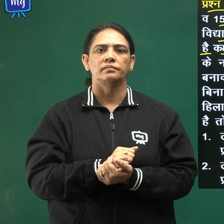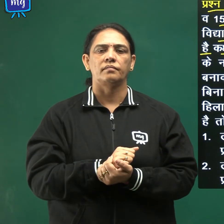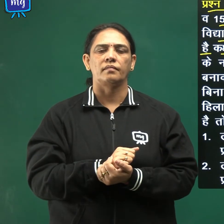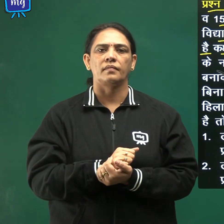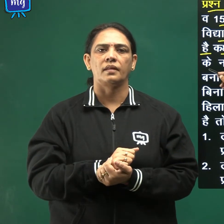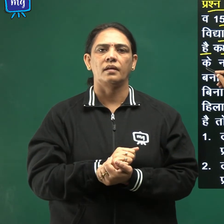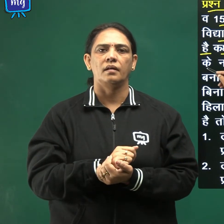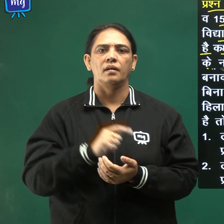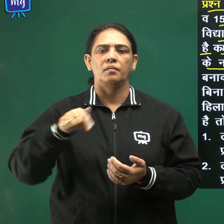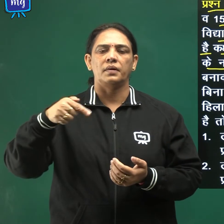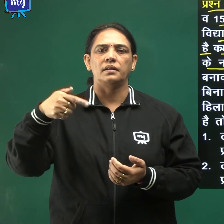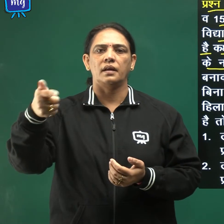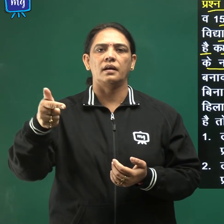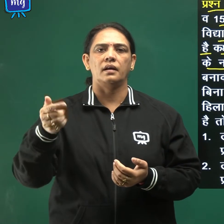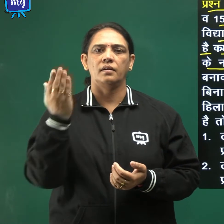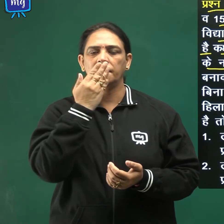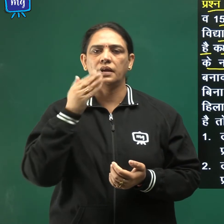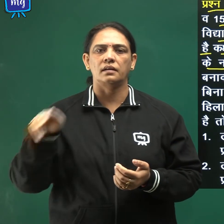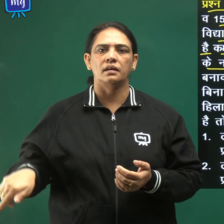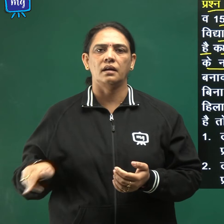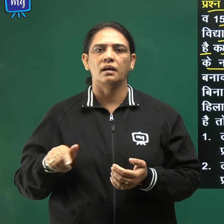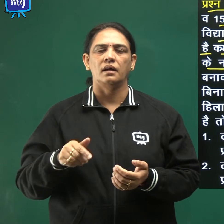कि प्रत्येक विद्यार्थी के नाम की